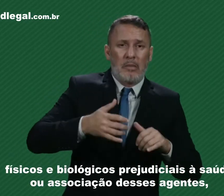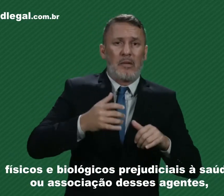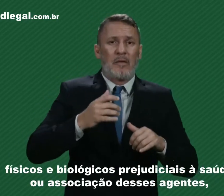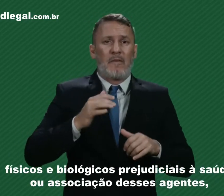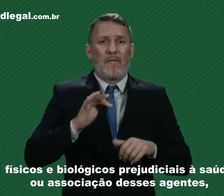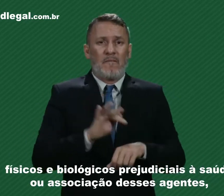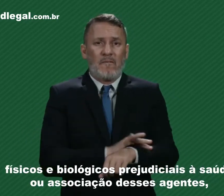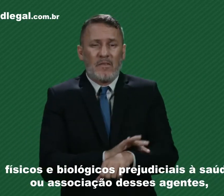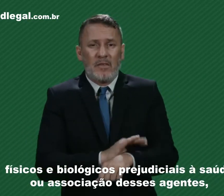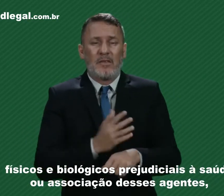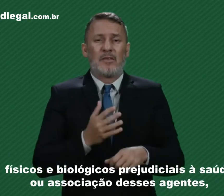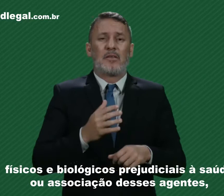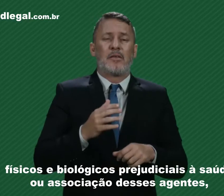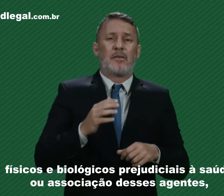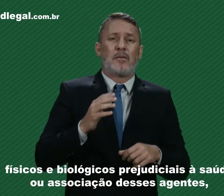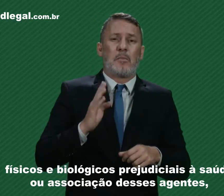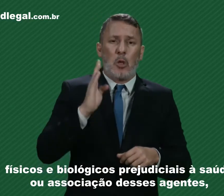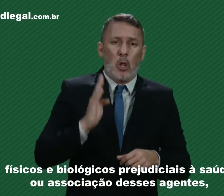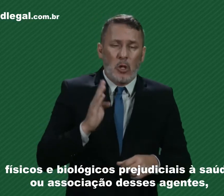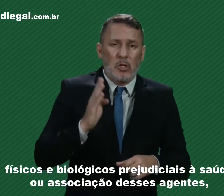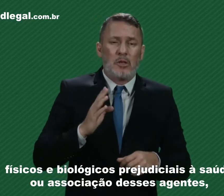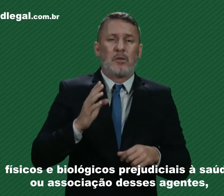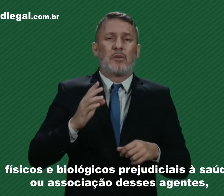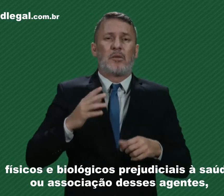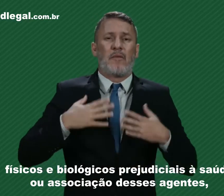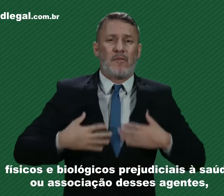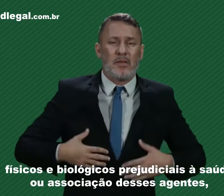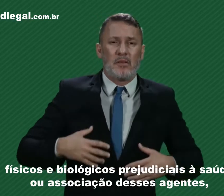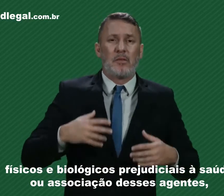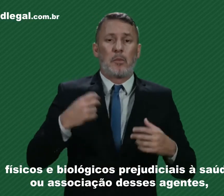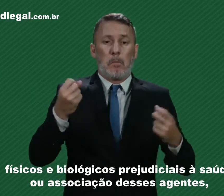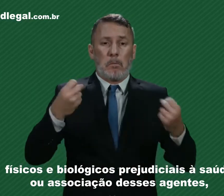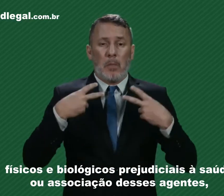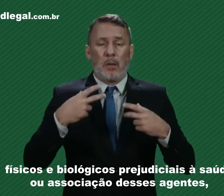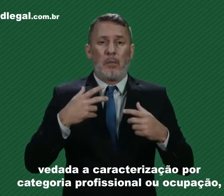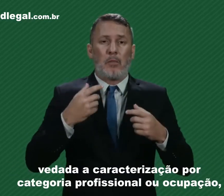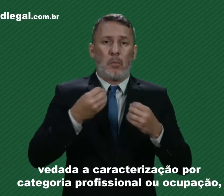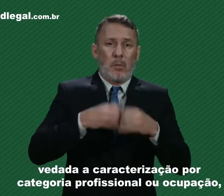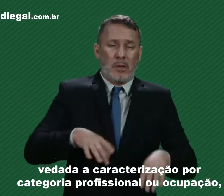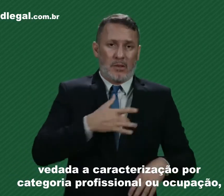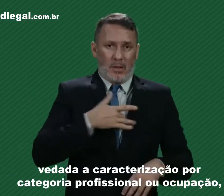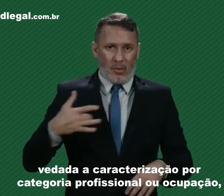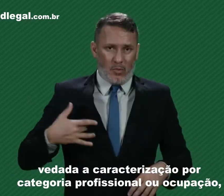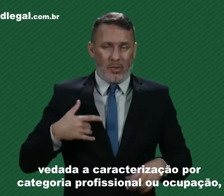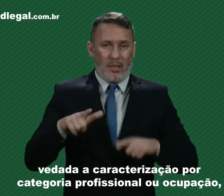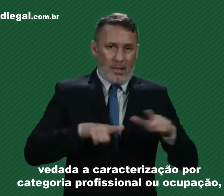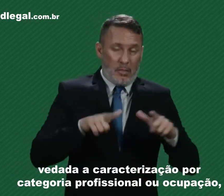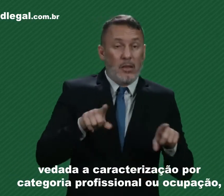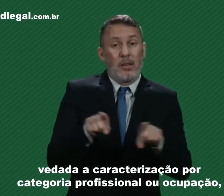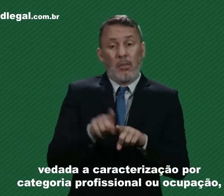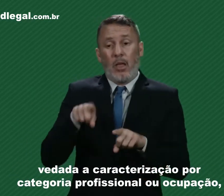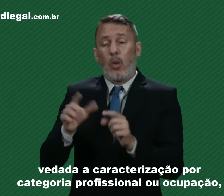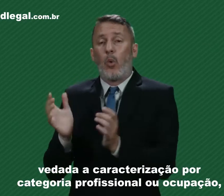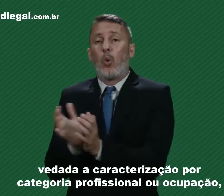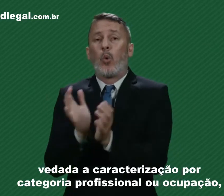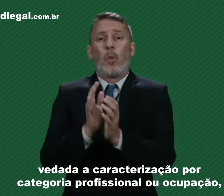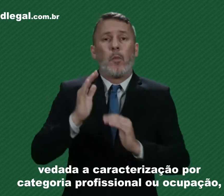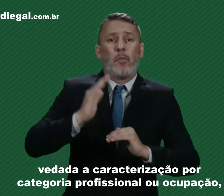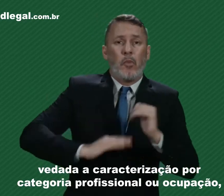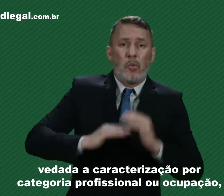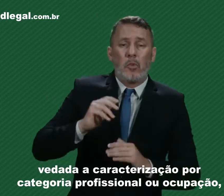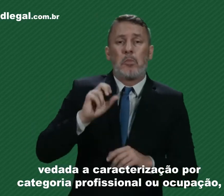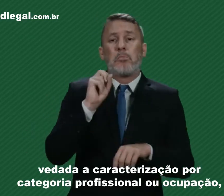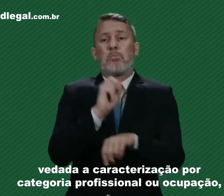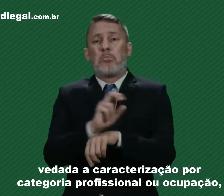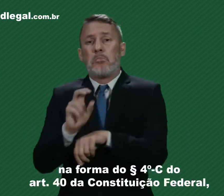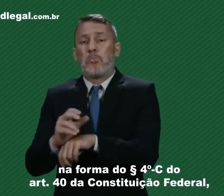e biológicos prejudiciais à saúde ou associação desses agentes, vedada a caracterização por categoria profissional